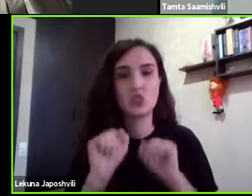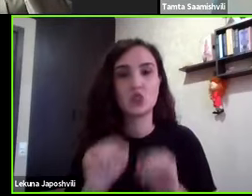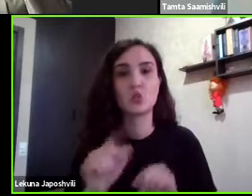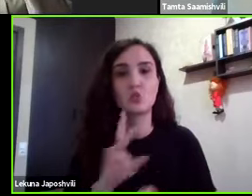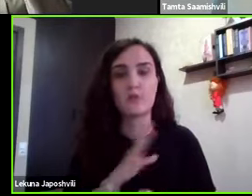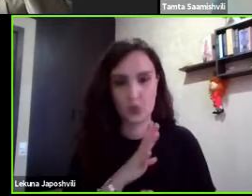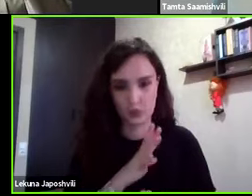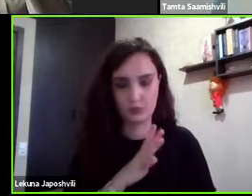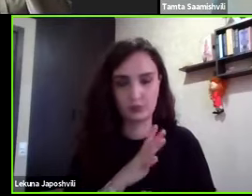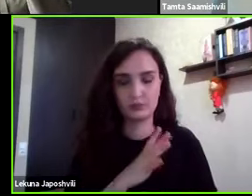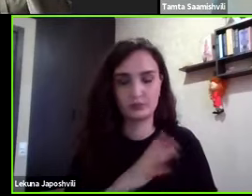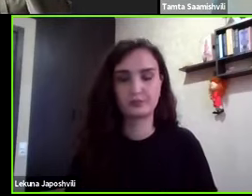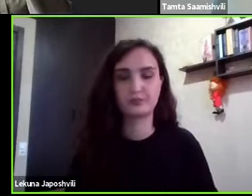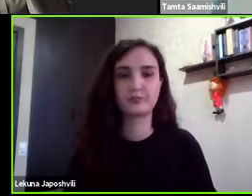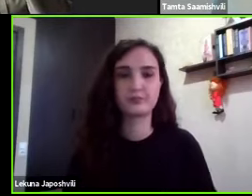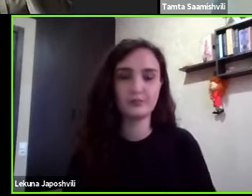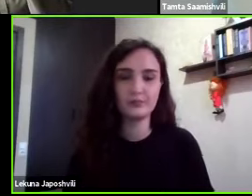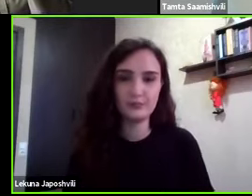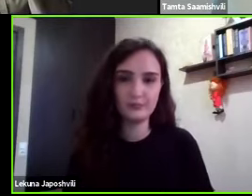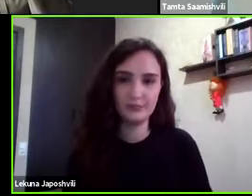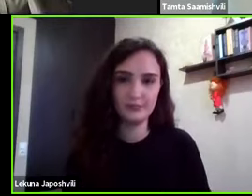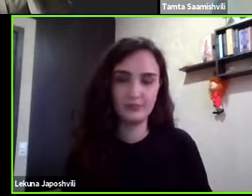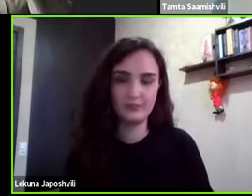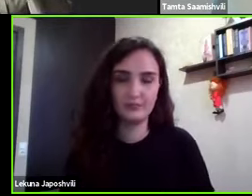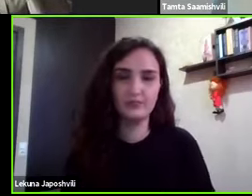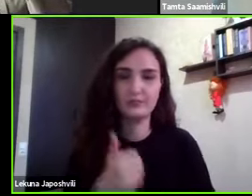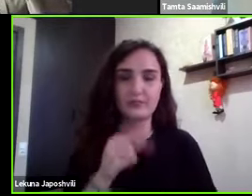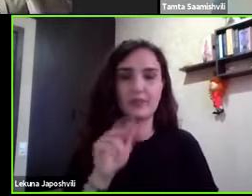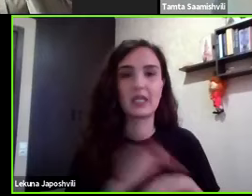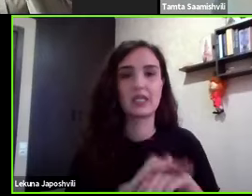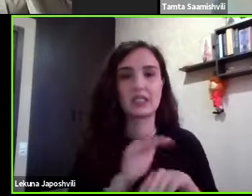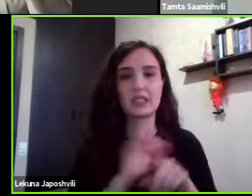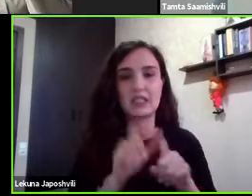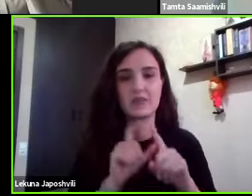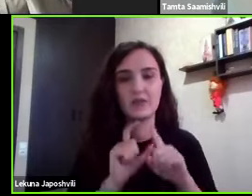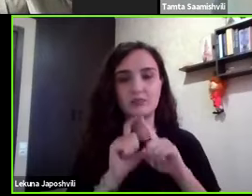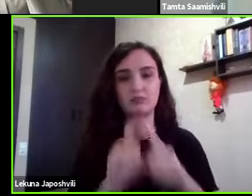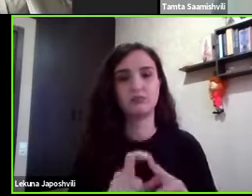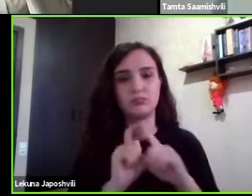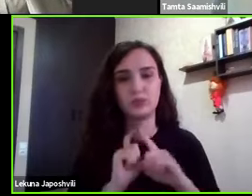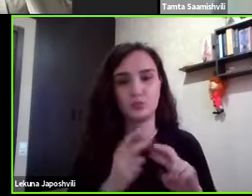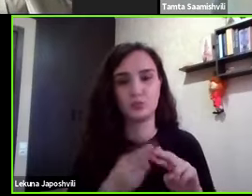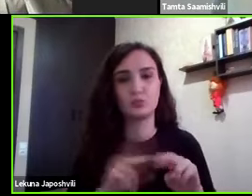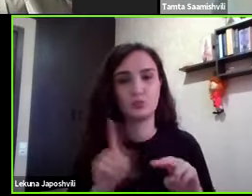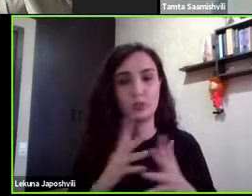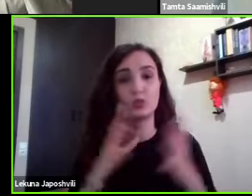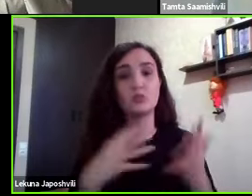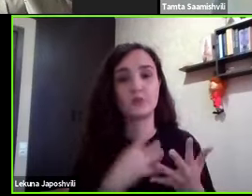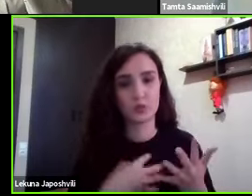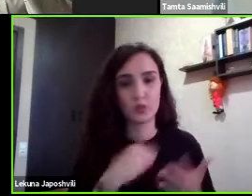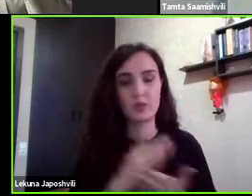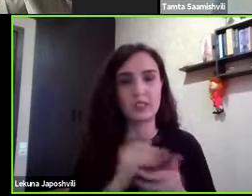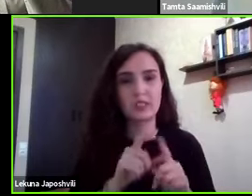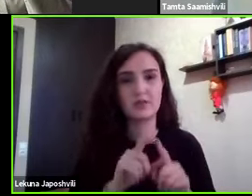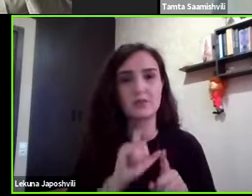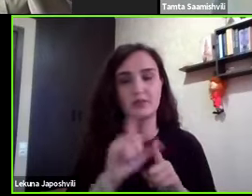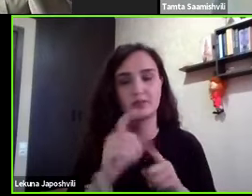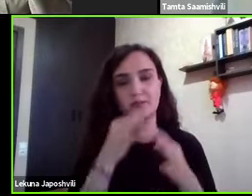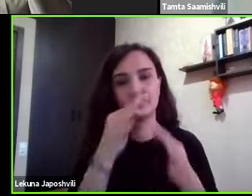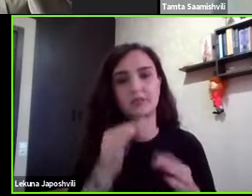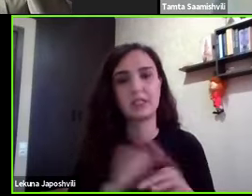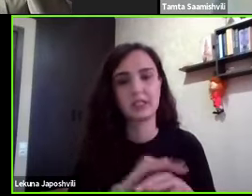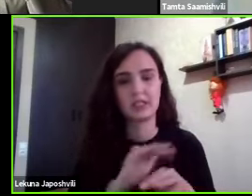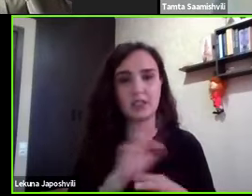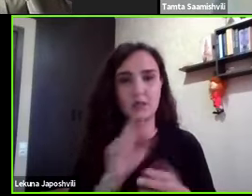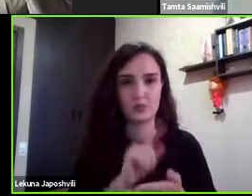ვიყოთ გამშვალულები. კარგი და კეთილი სიტყვები უთხრათ ერთმანეთს, იმიტომ რომ დიდი მნიშვნელობა აქვს ამ სიტყვებს და